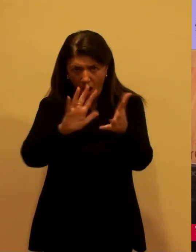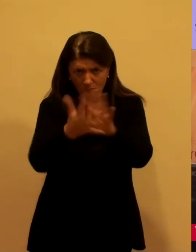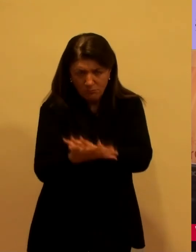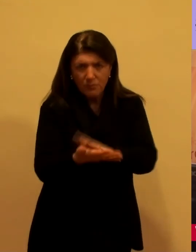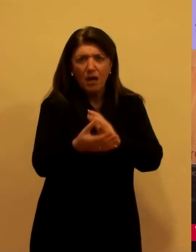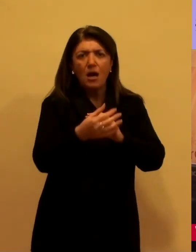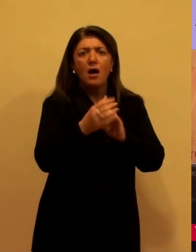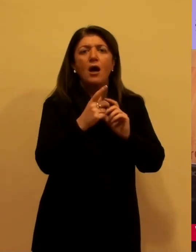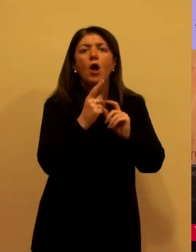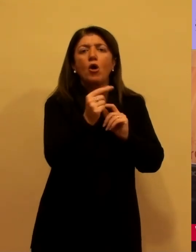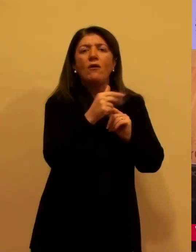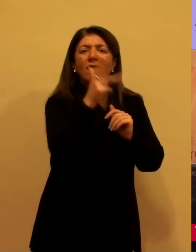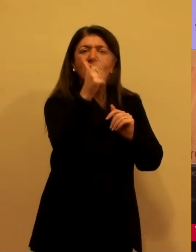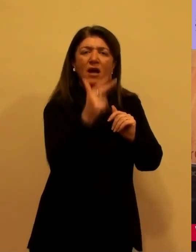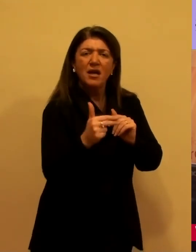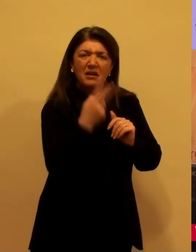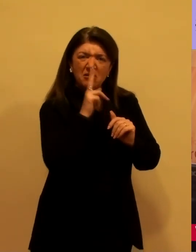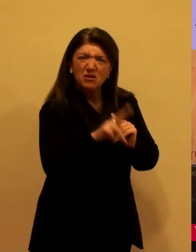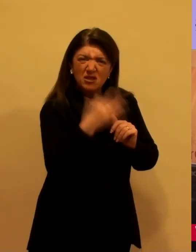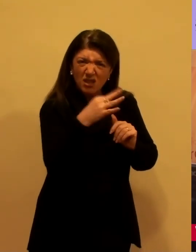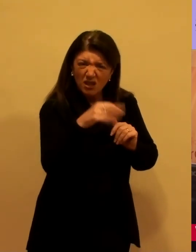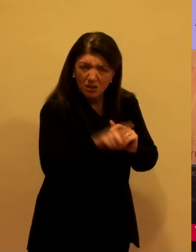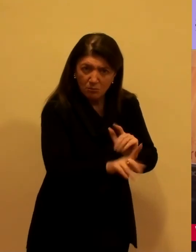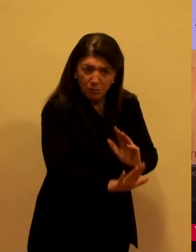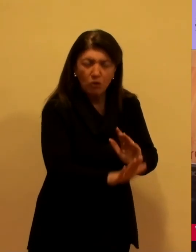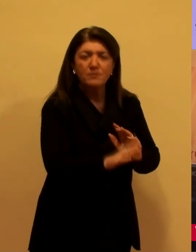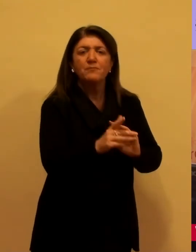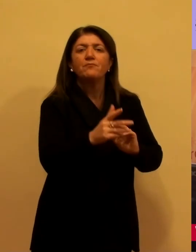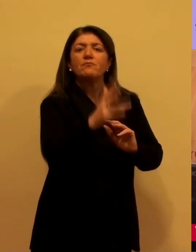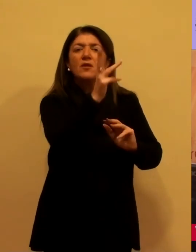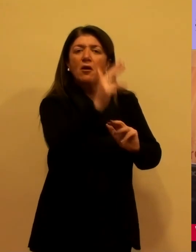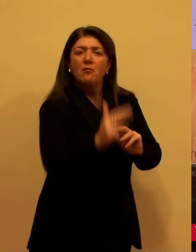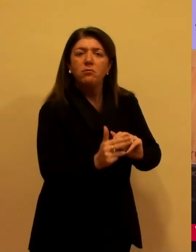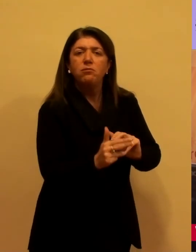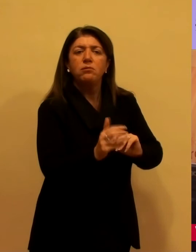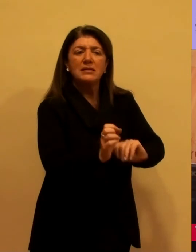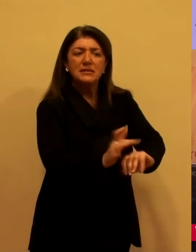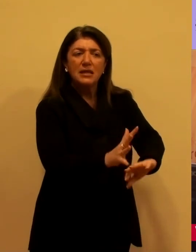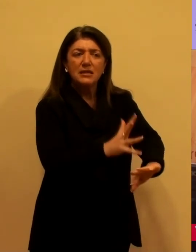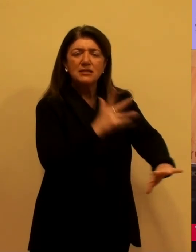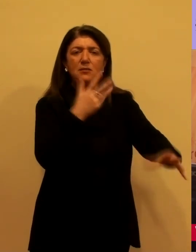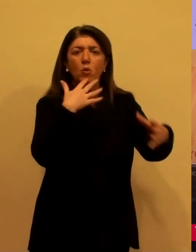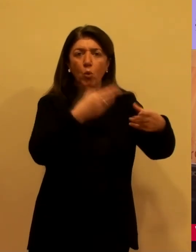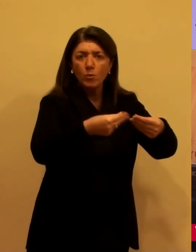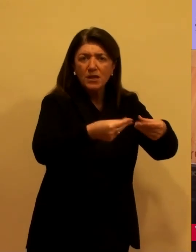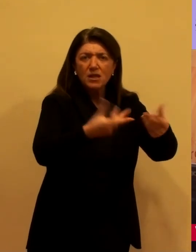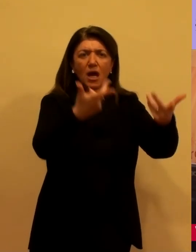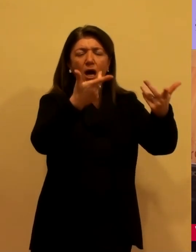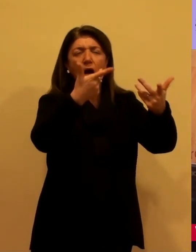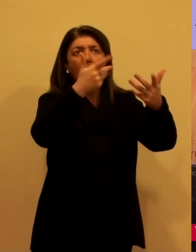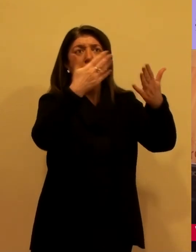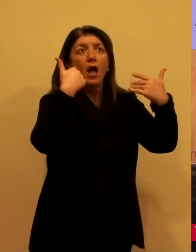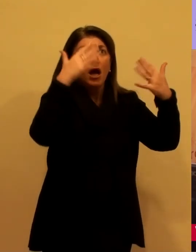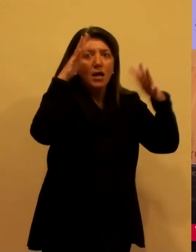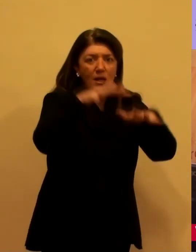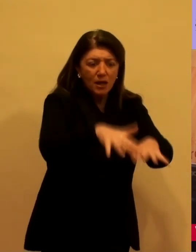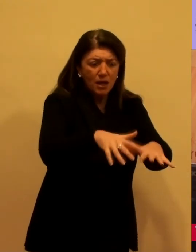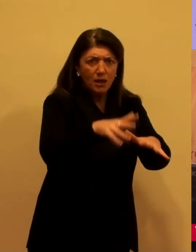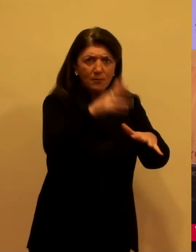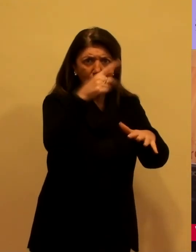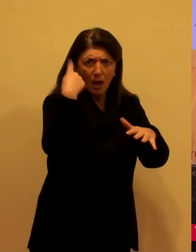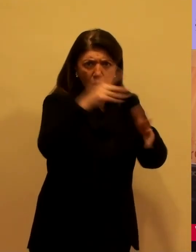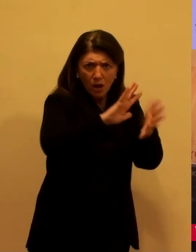delle vernici particolari, sensibili al clima, all'umidità, eccetera eccetera, insomma qui non sto a dire,